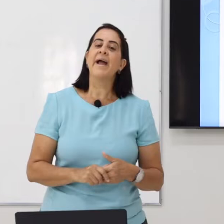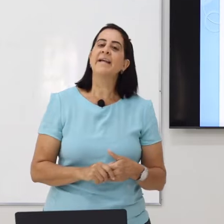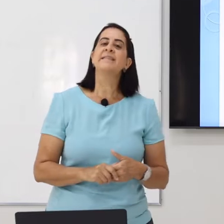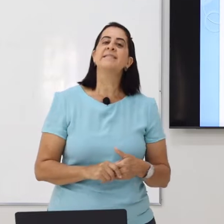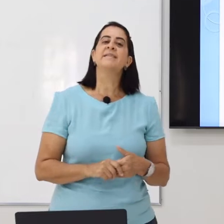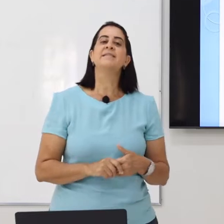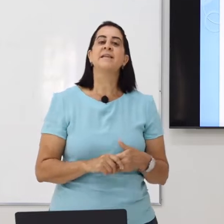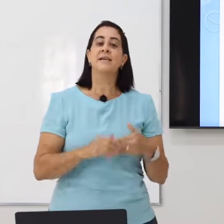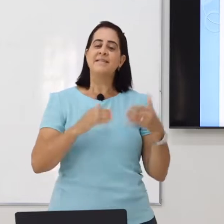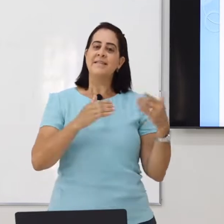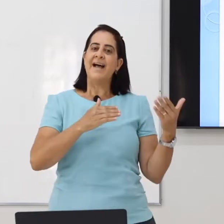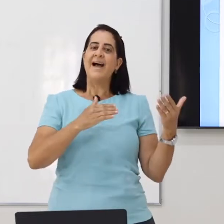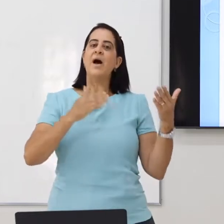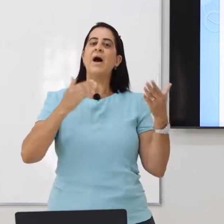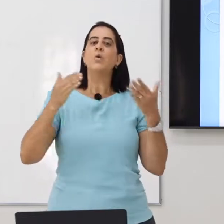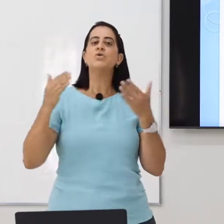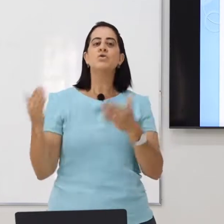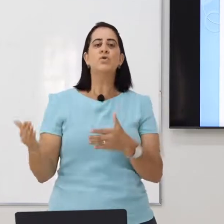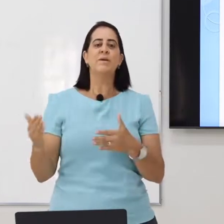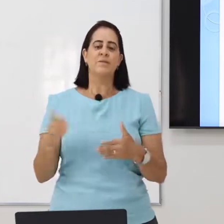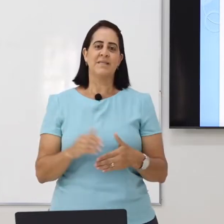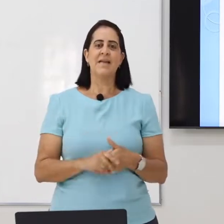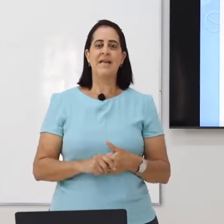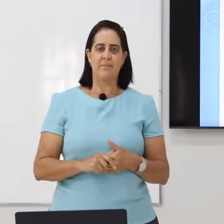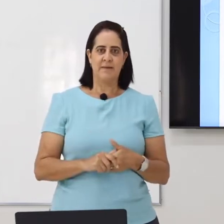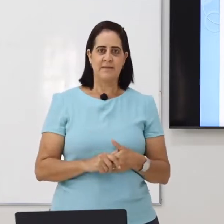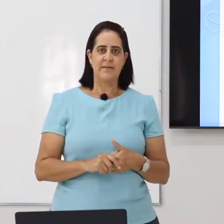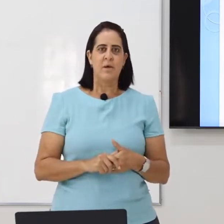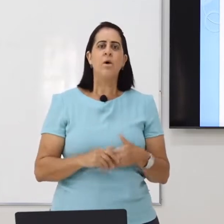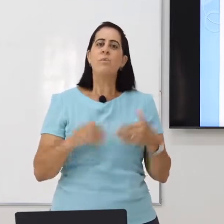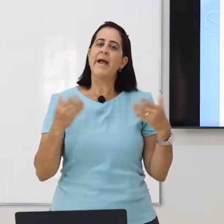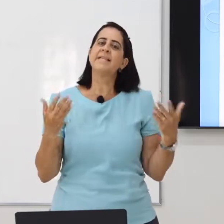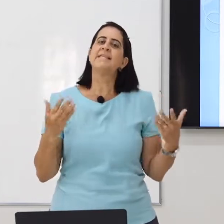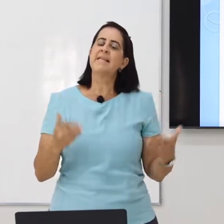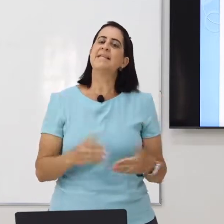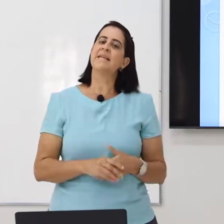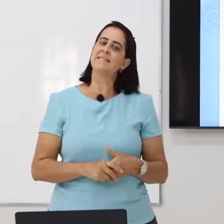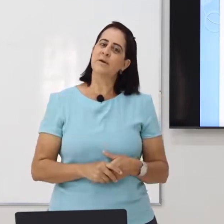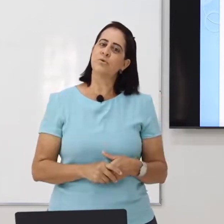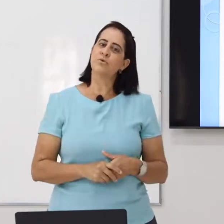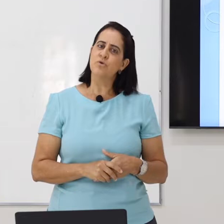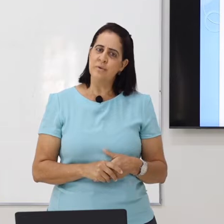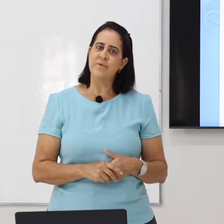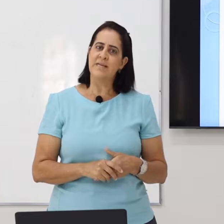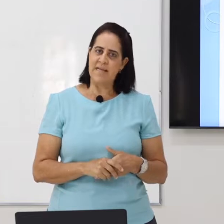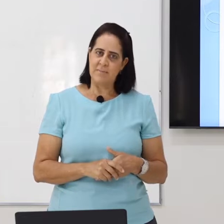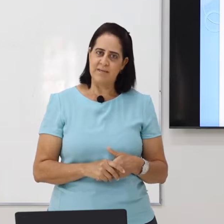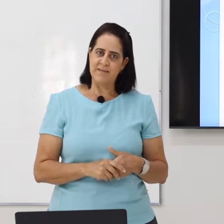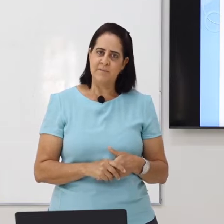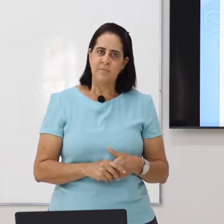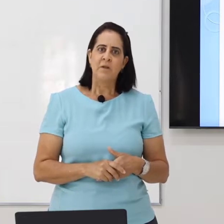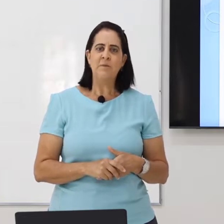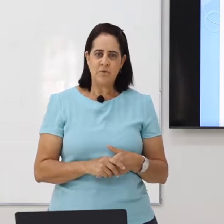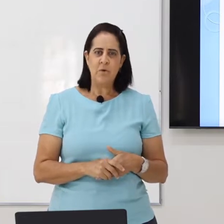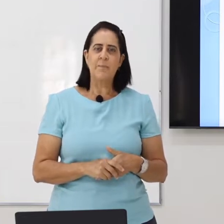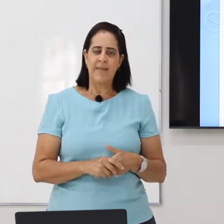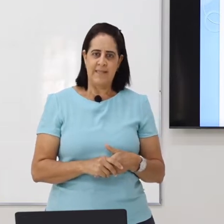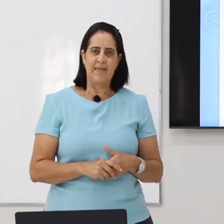que se dá os números em Libras. Como é a sinalização dos números em Libras? Vamos compreender